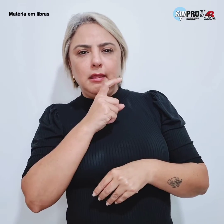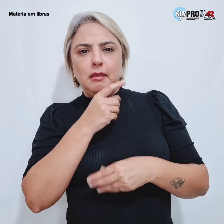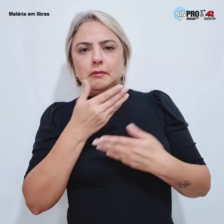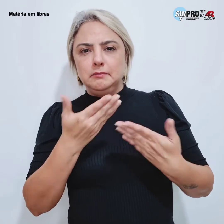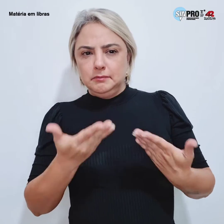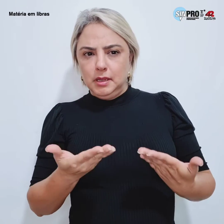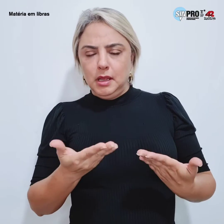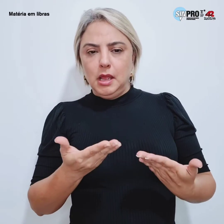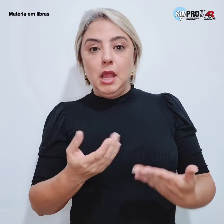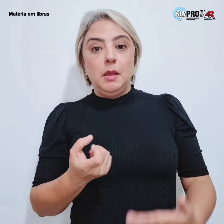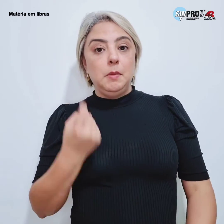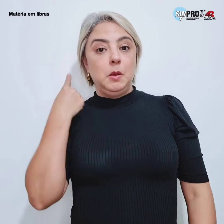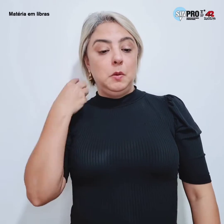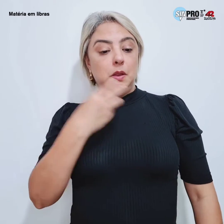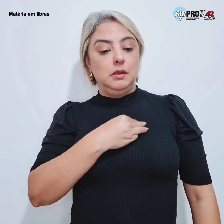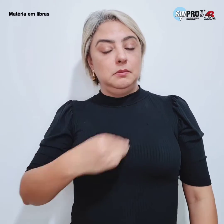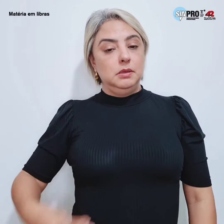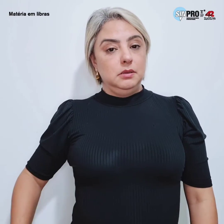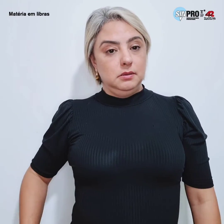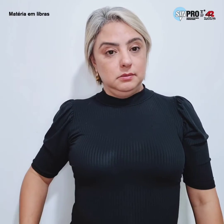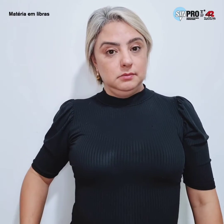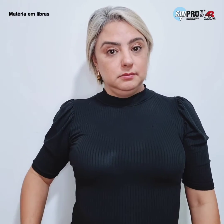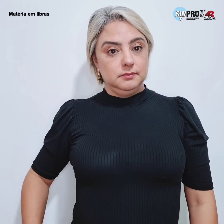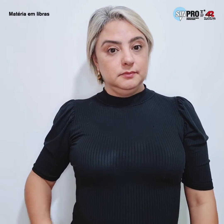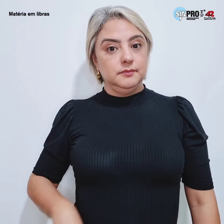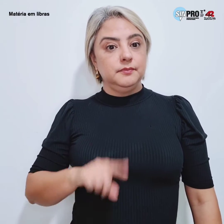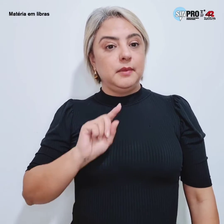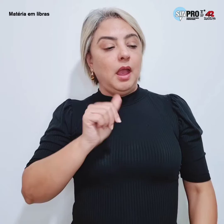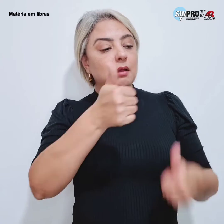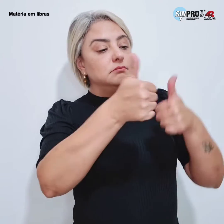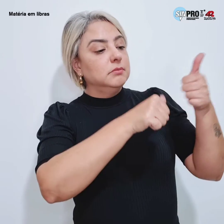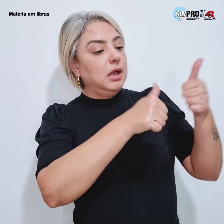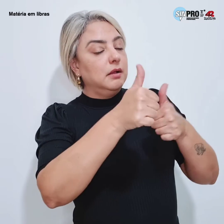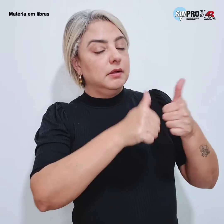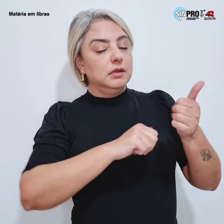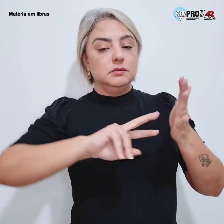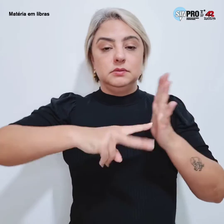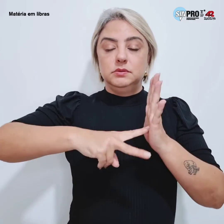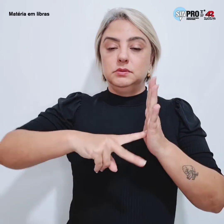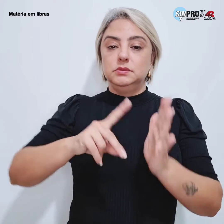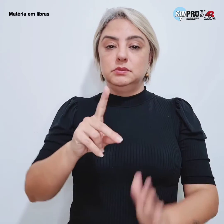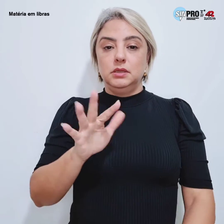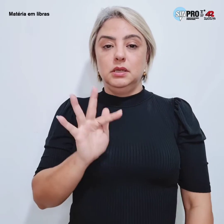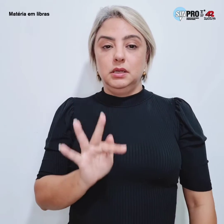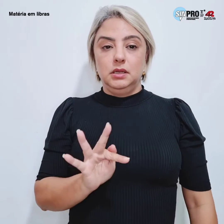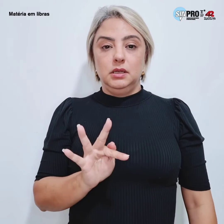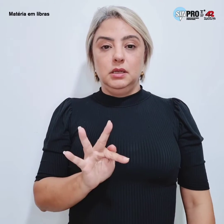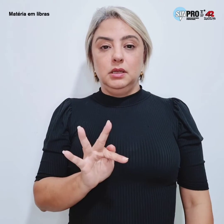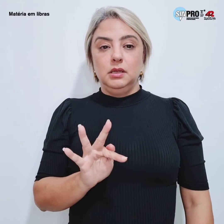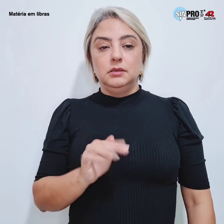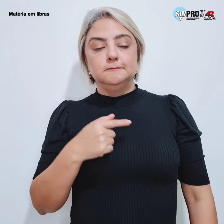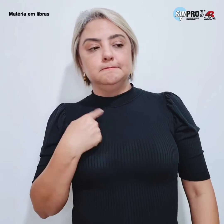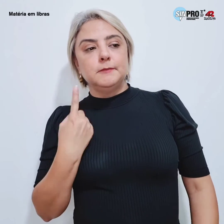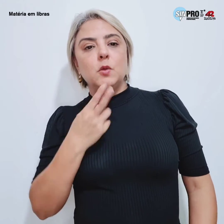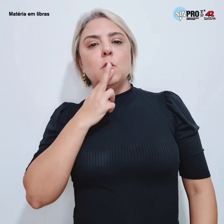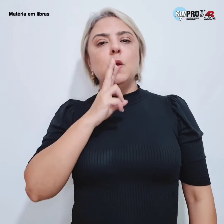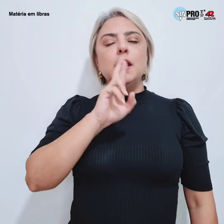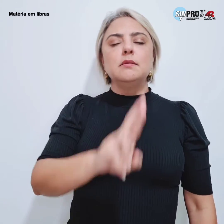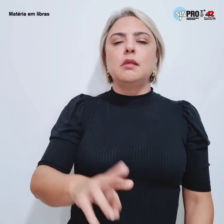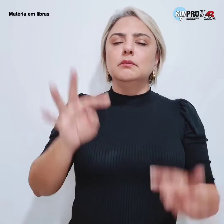pelo ex-ministro. Na avaliação do Simpro-DF, o balanço dos depoimentos